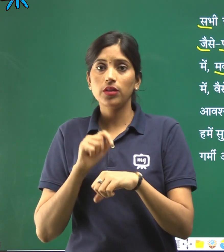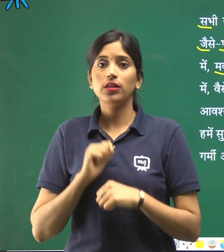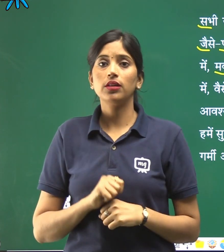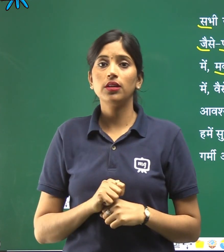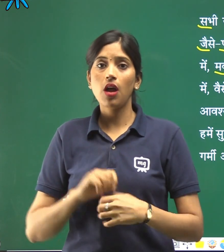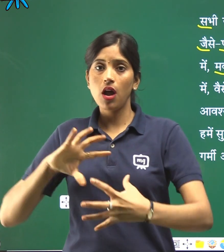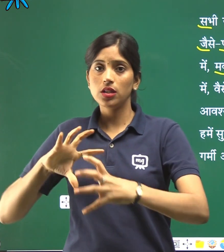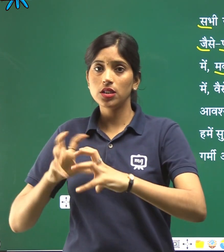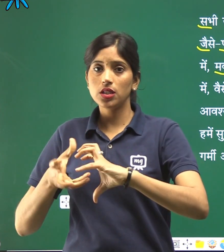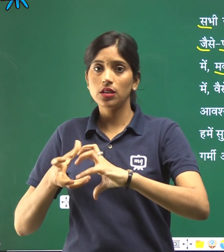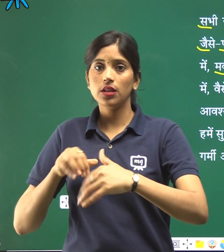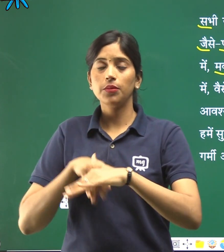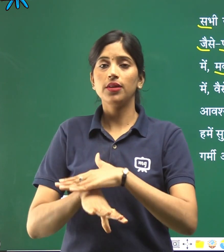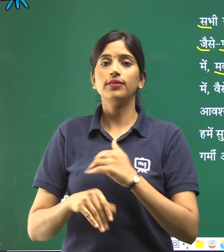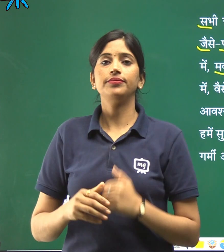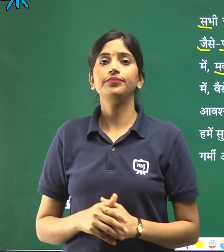छत्ते में।